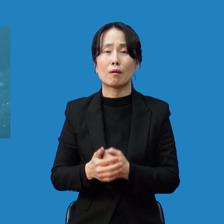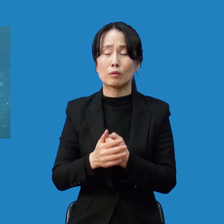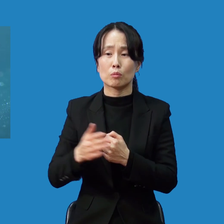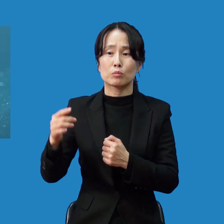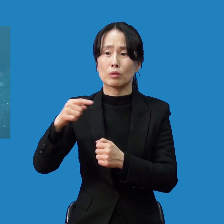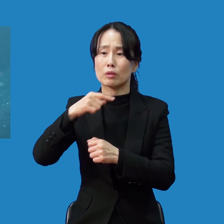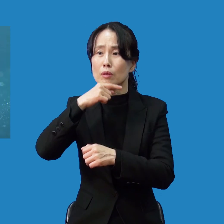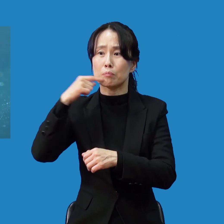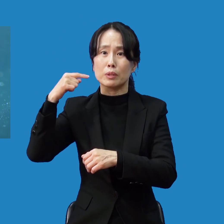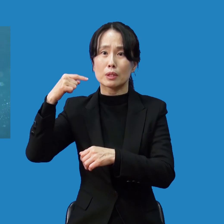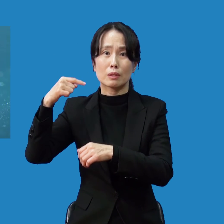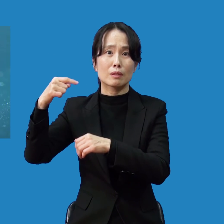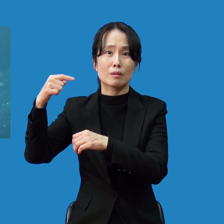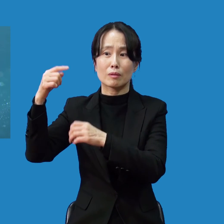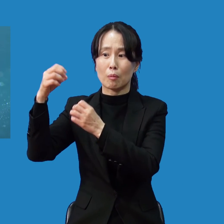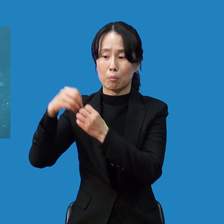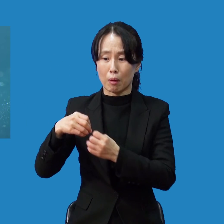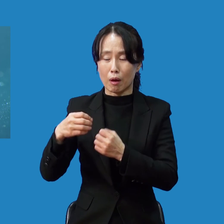저도 술이 셉니다.